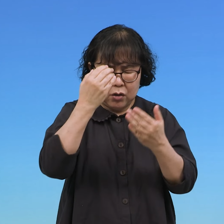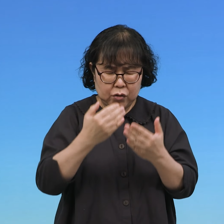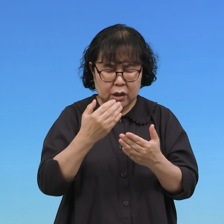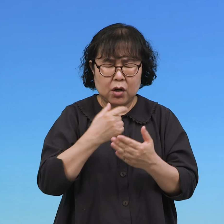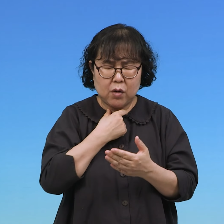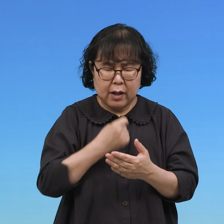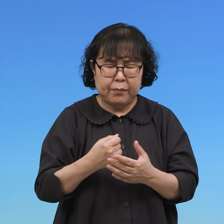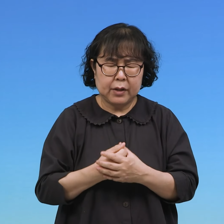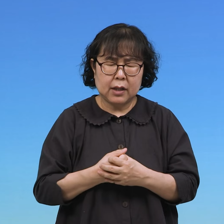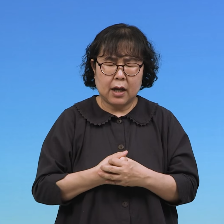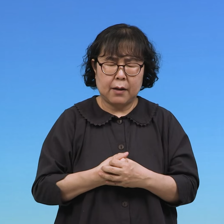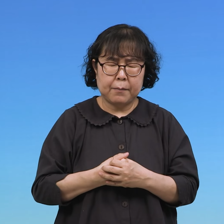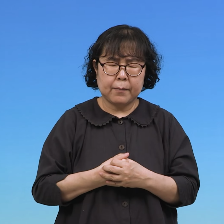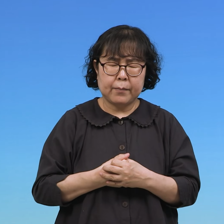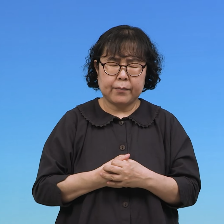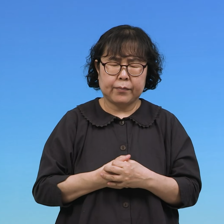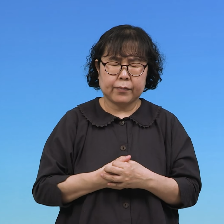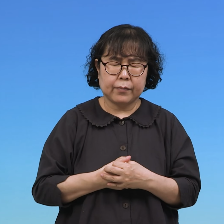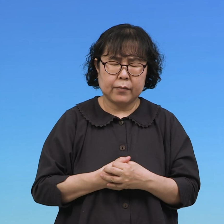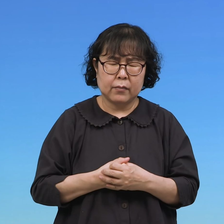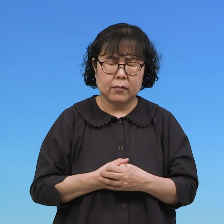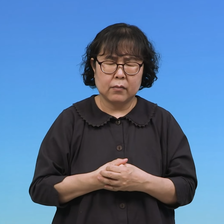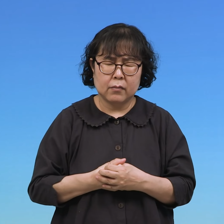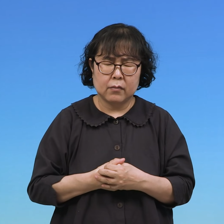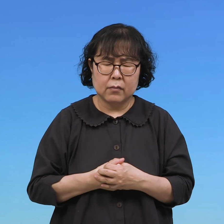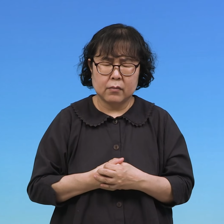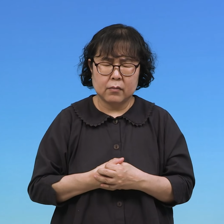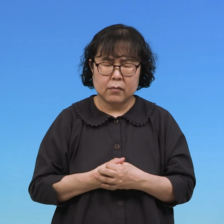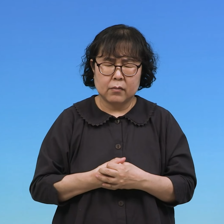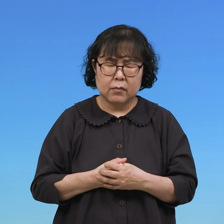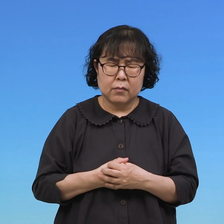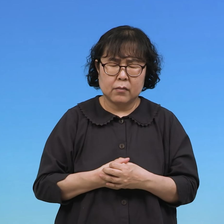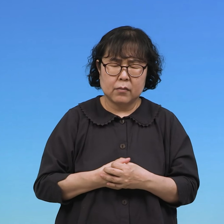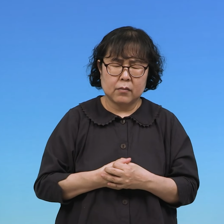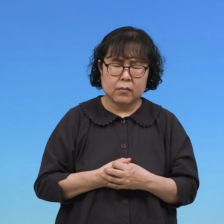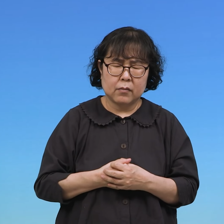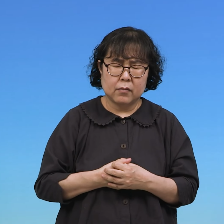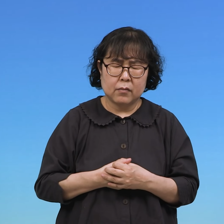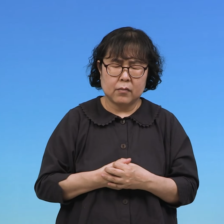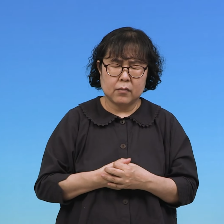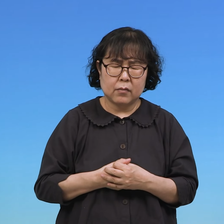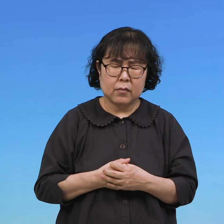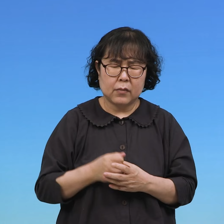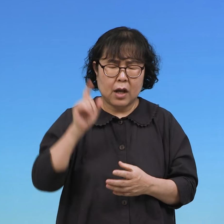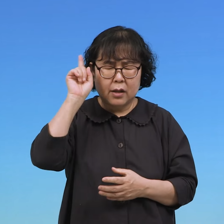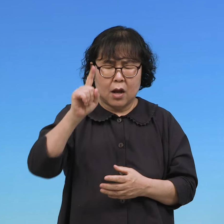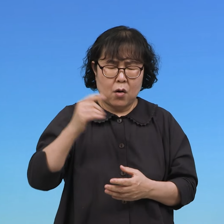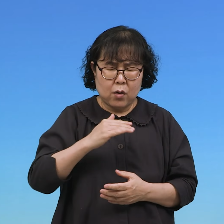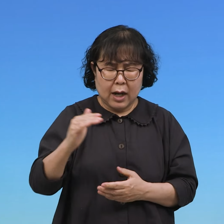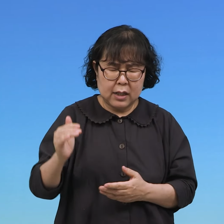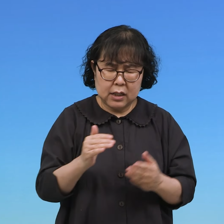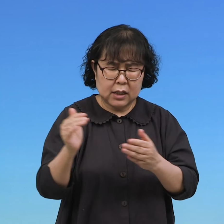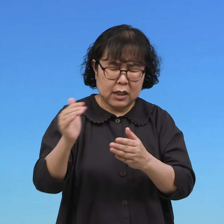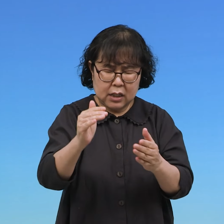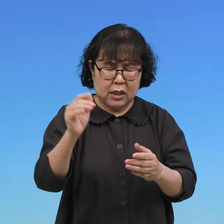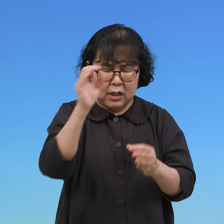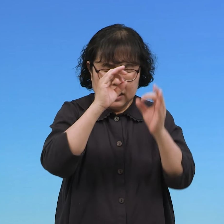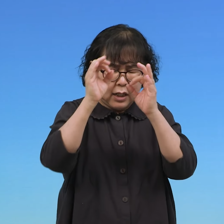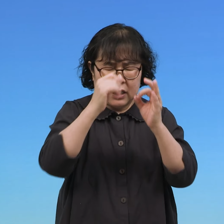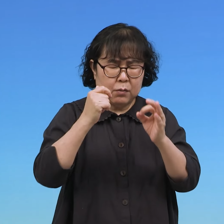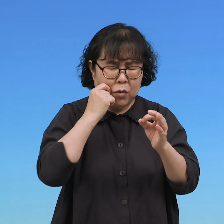하나님, 푸른 꿈 다시 돋아나기를 원합니다. 내일로 가는 길을 찾지 못해 혼란한